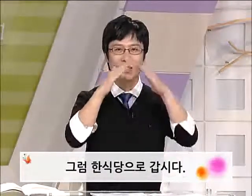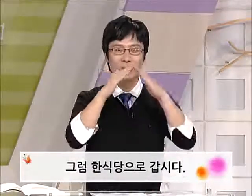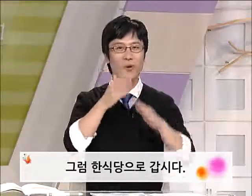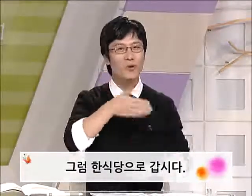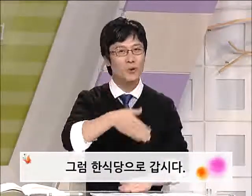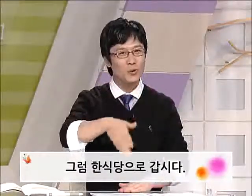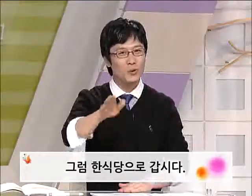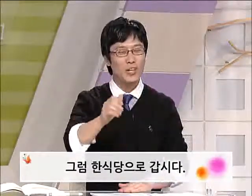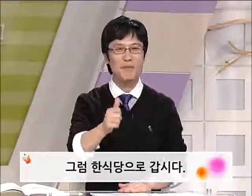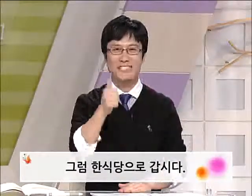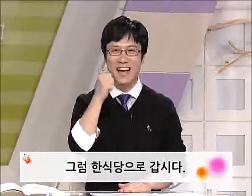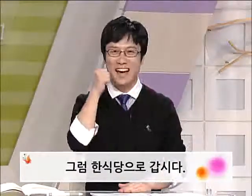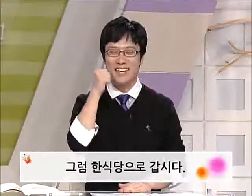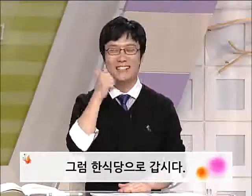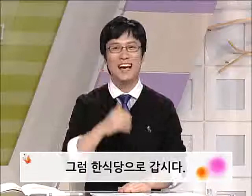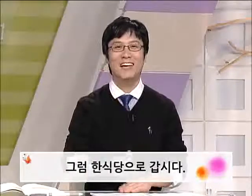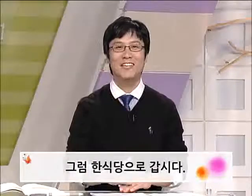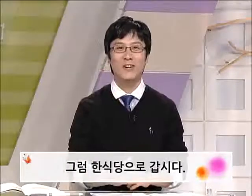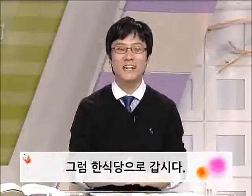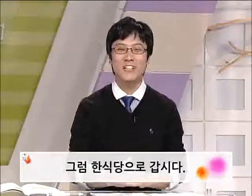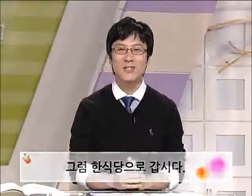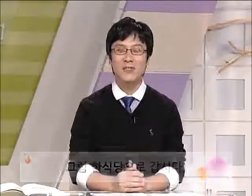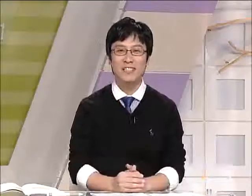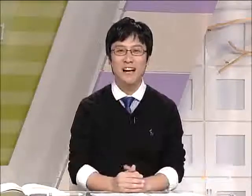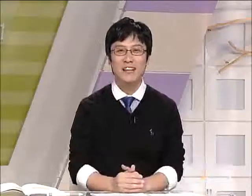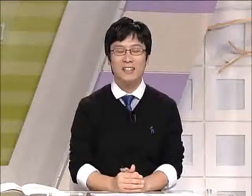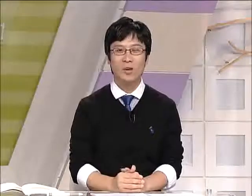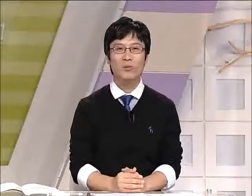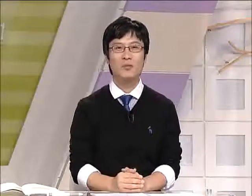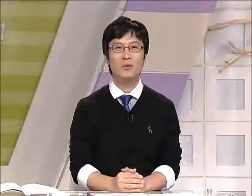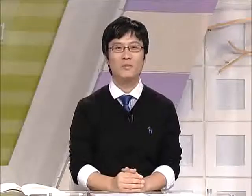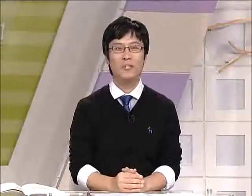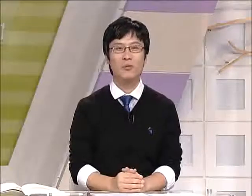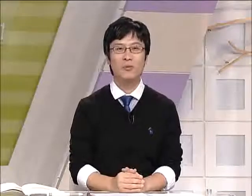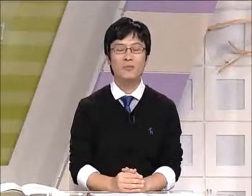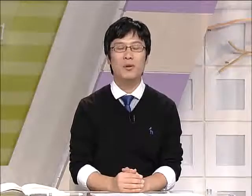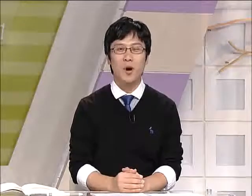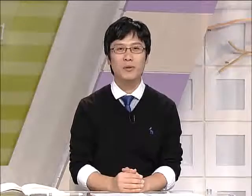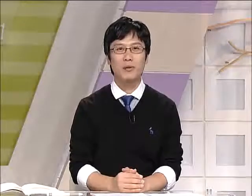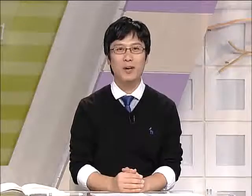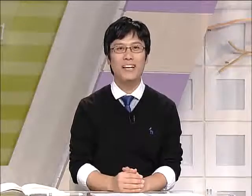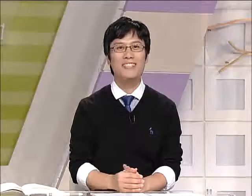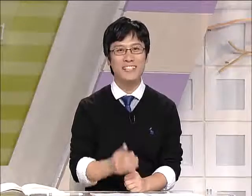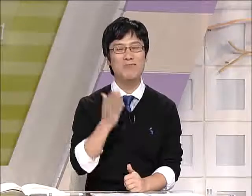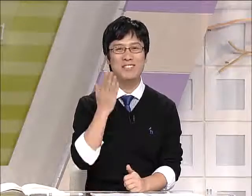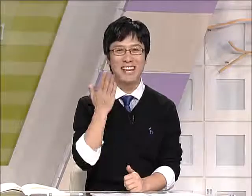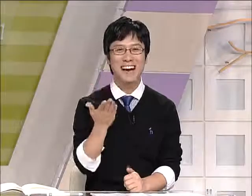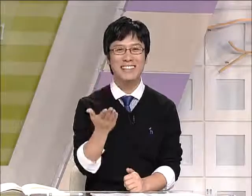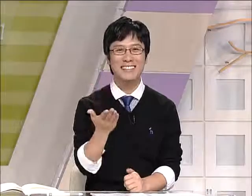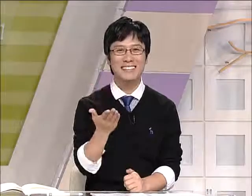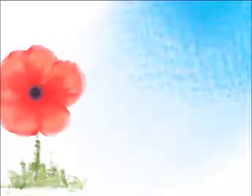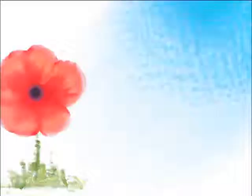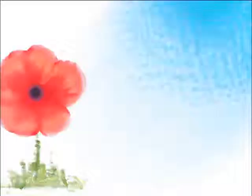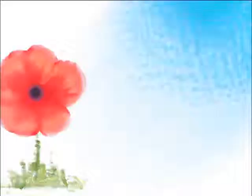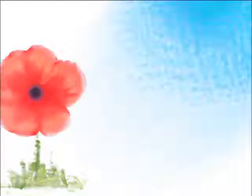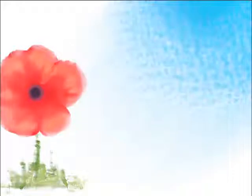한식당으로 갑시다. 자, 여기까지였습니다. 여러분의 복습하는 모습 화면 통해 확인하겠습니다.